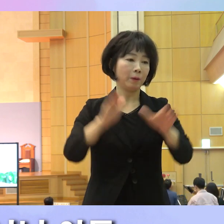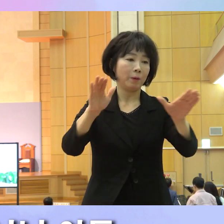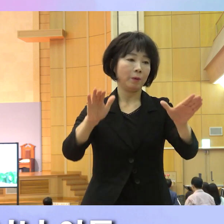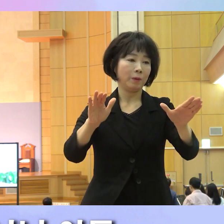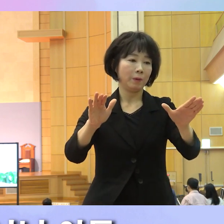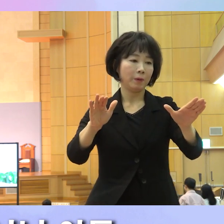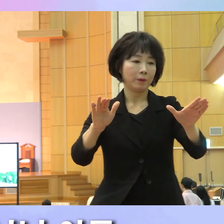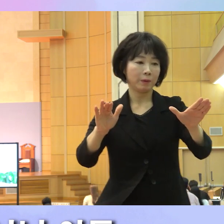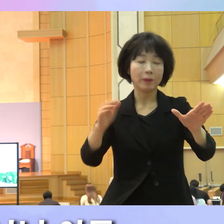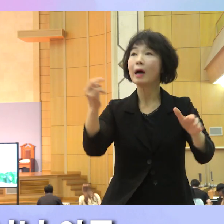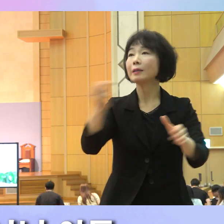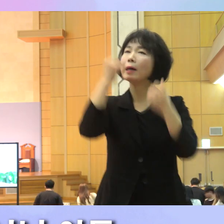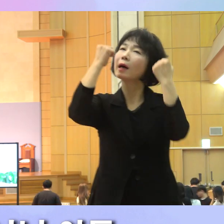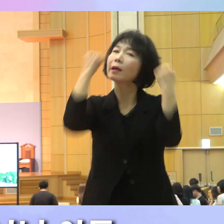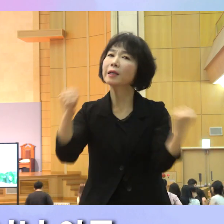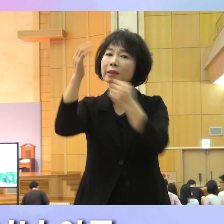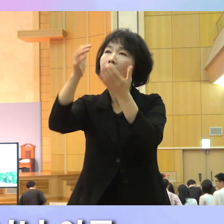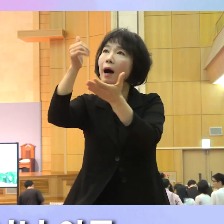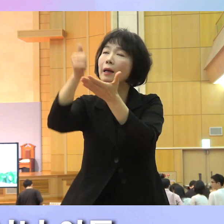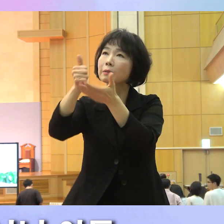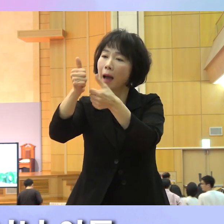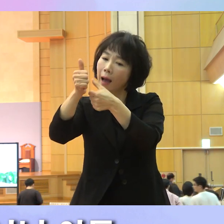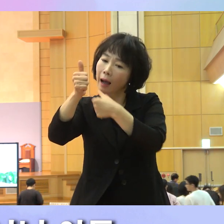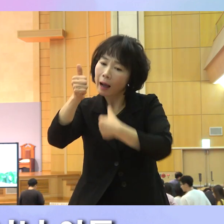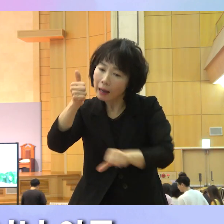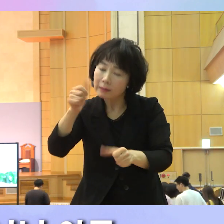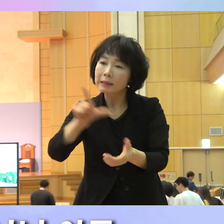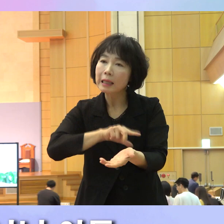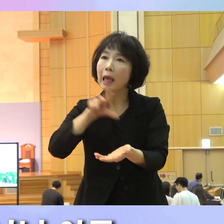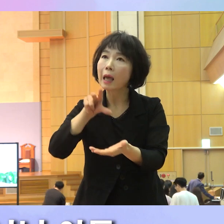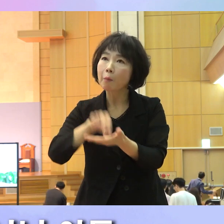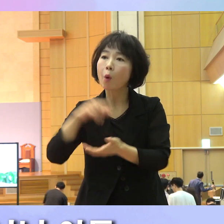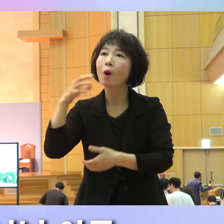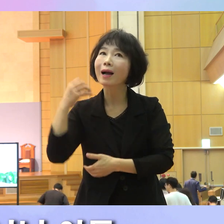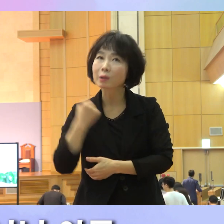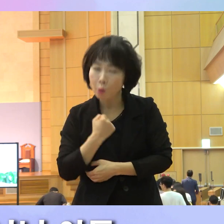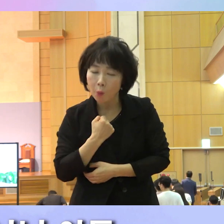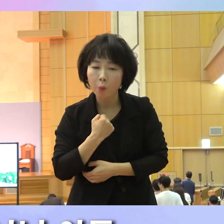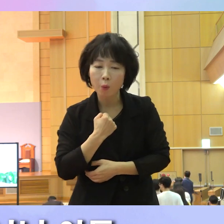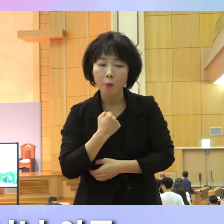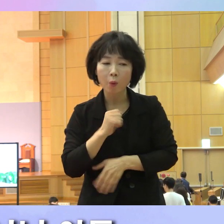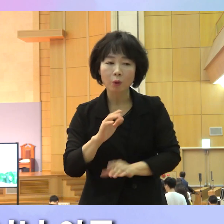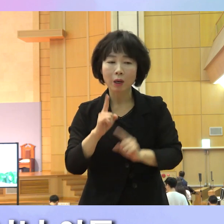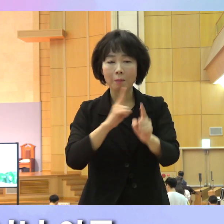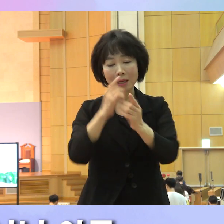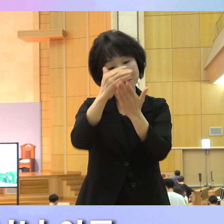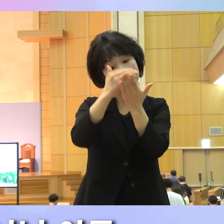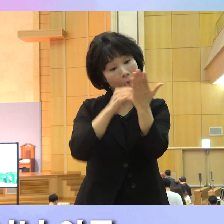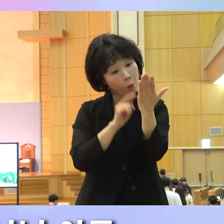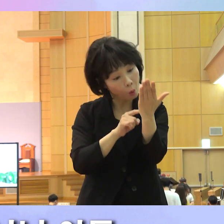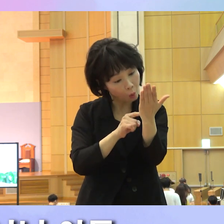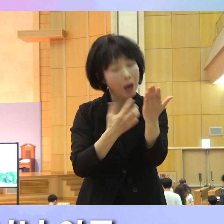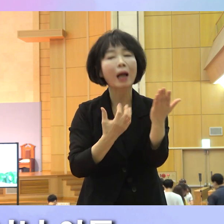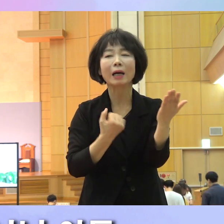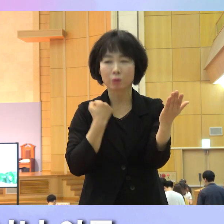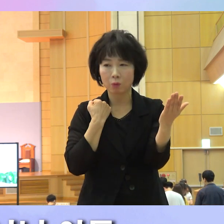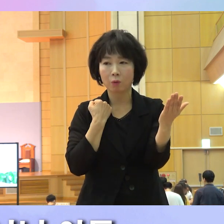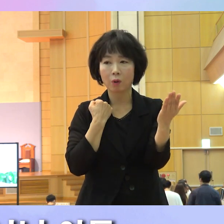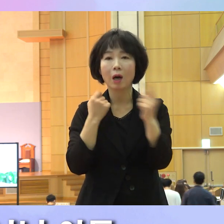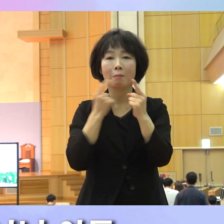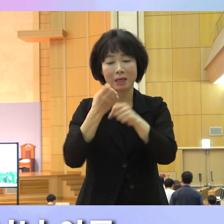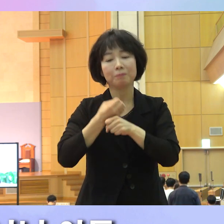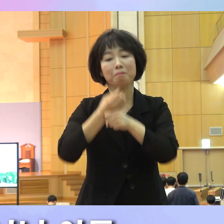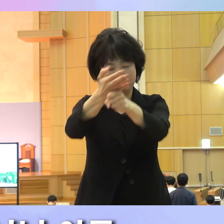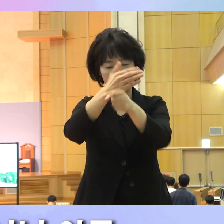오늘은 살아계신 하나님의 아들이라고 하는 제목 하에 오늘 본문 말씀을 가지고